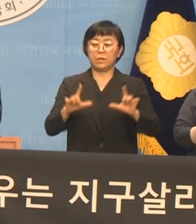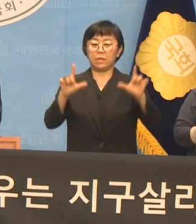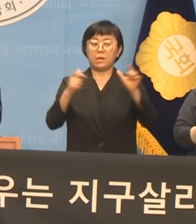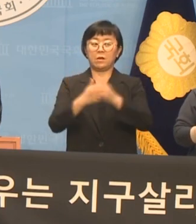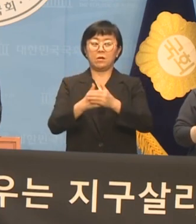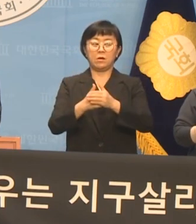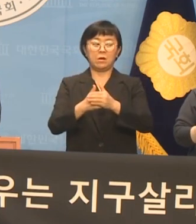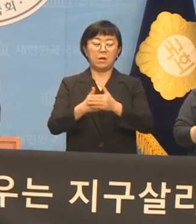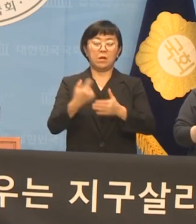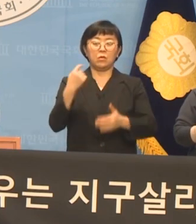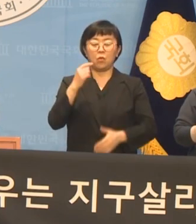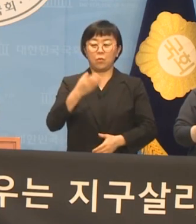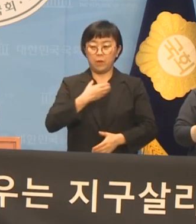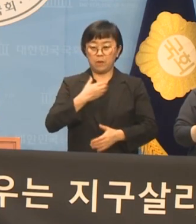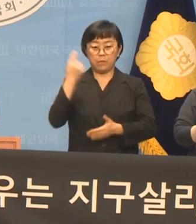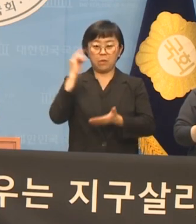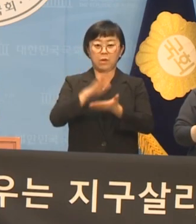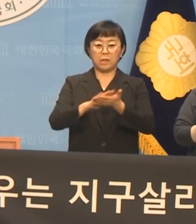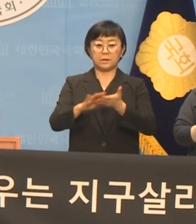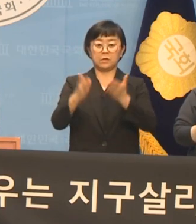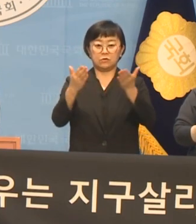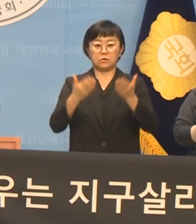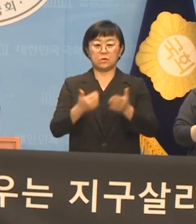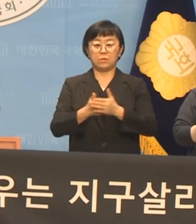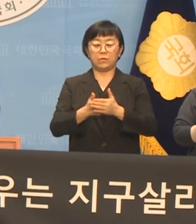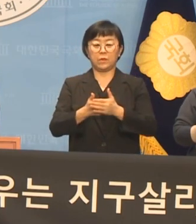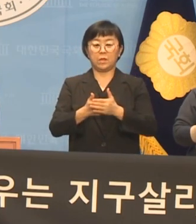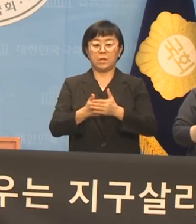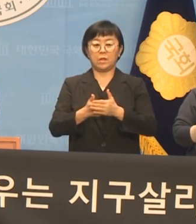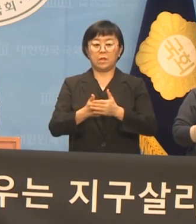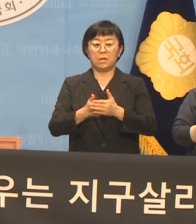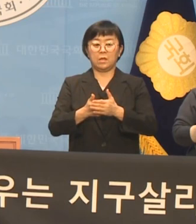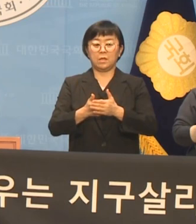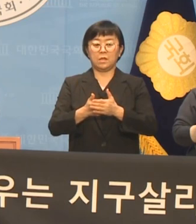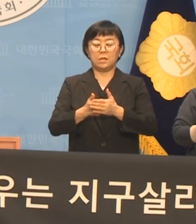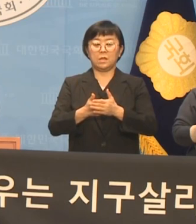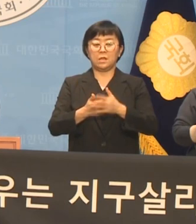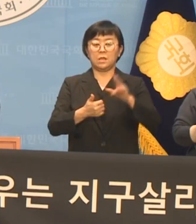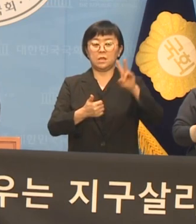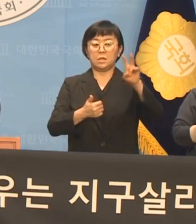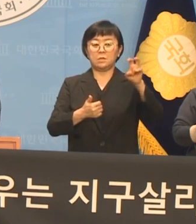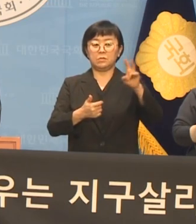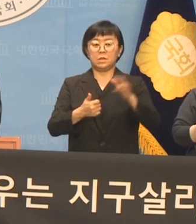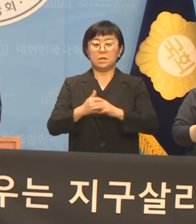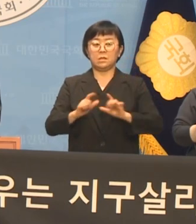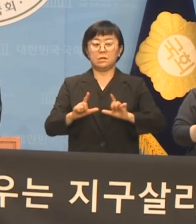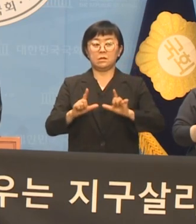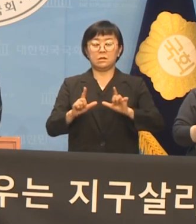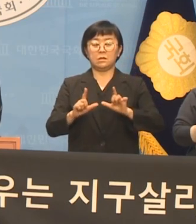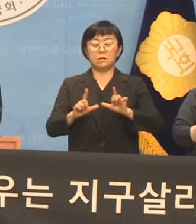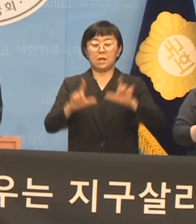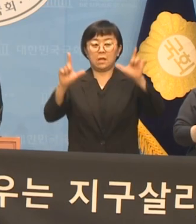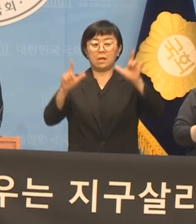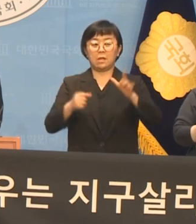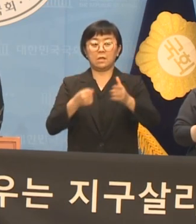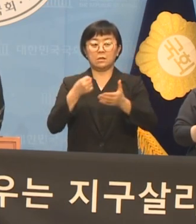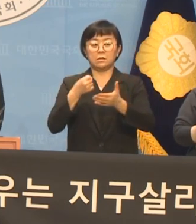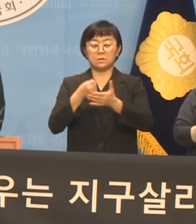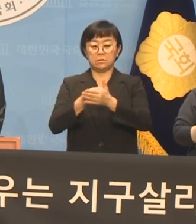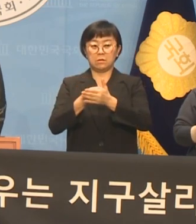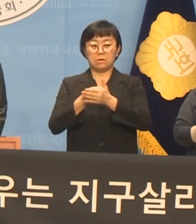2024년 노벨 평화상 받기와 자연이 주는 노벨상 격의 22데이상을